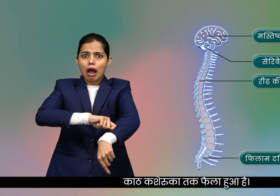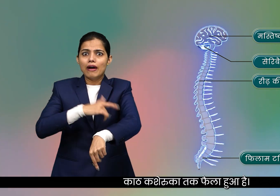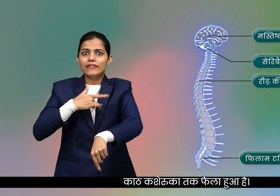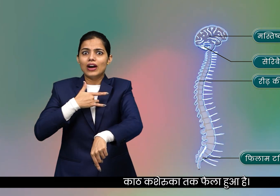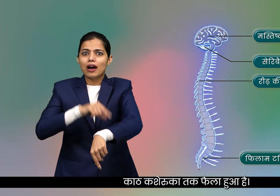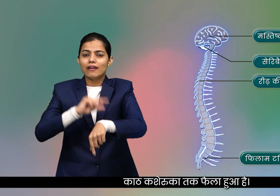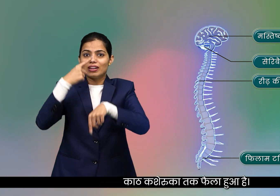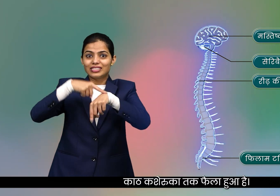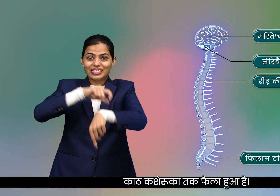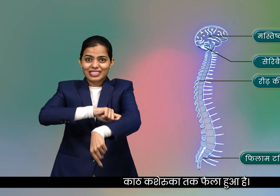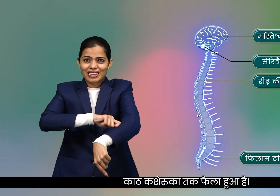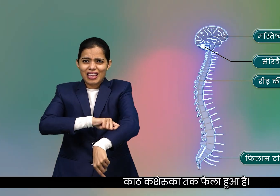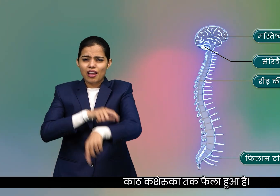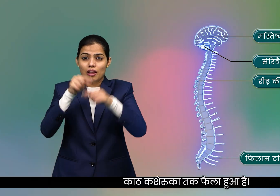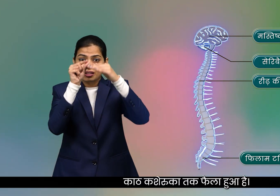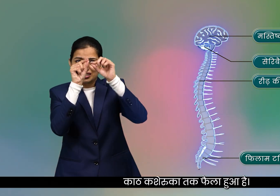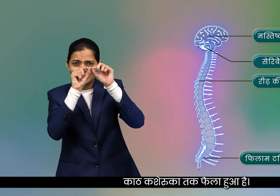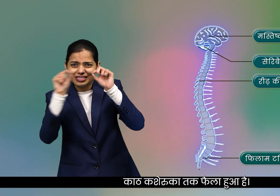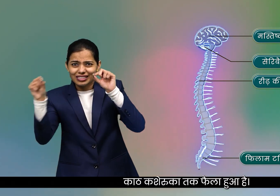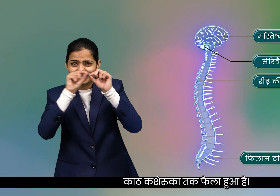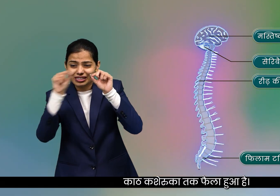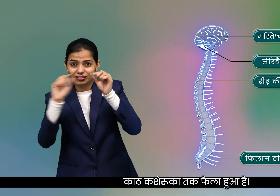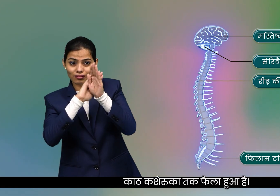तक फैला होता है।